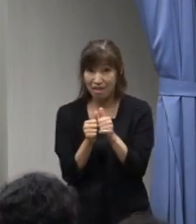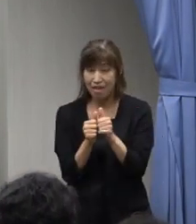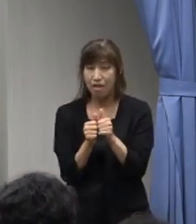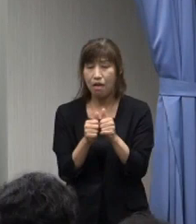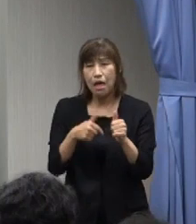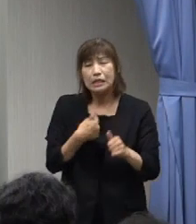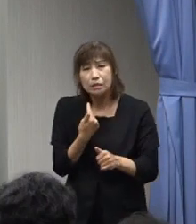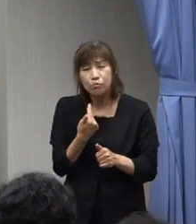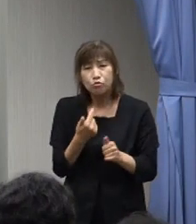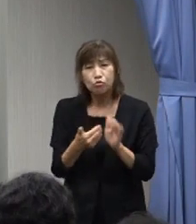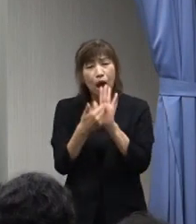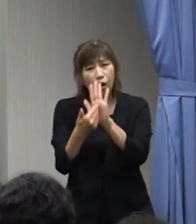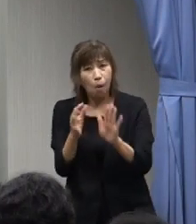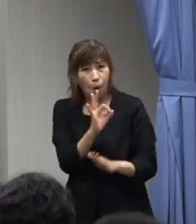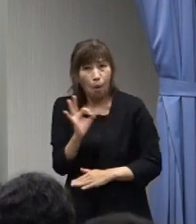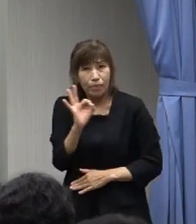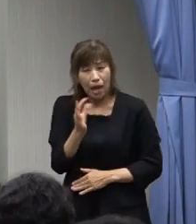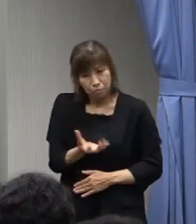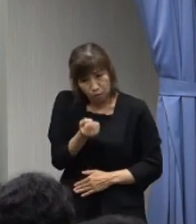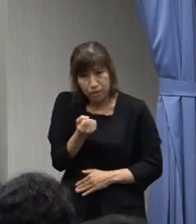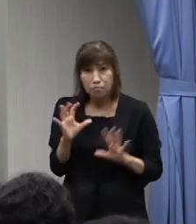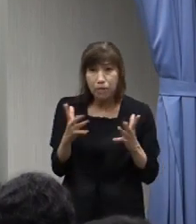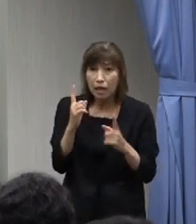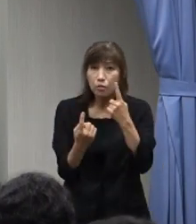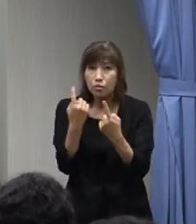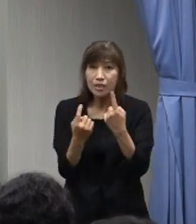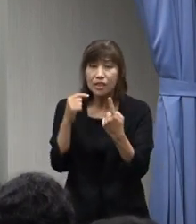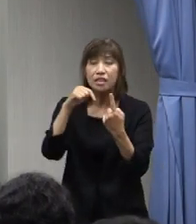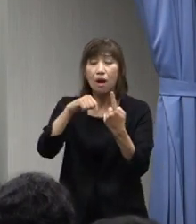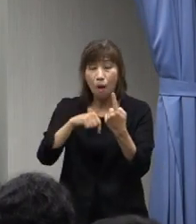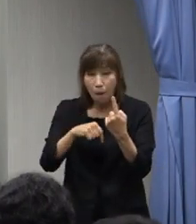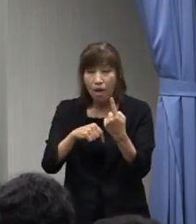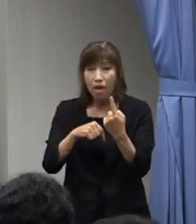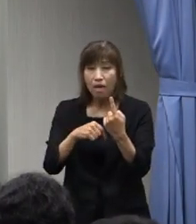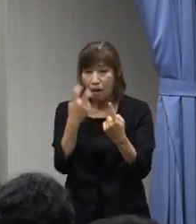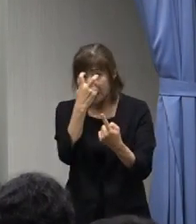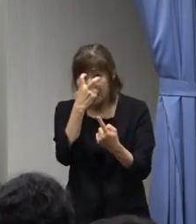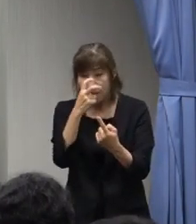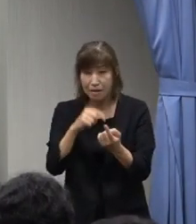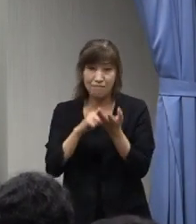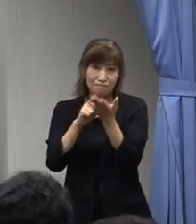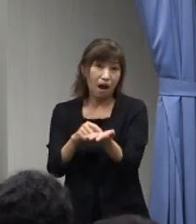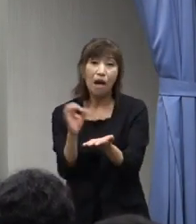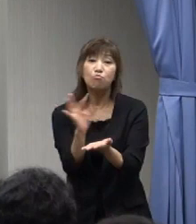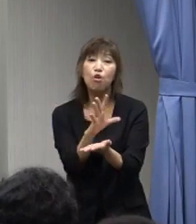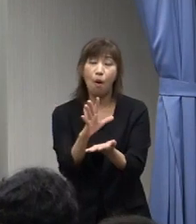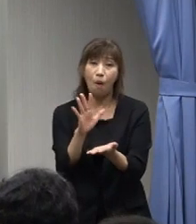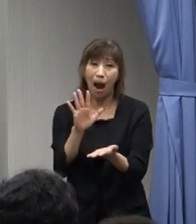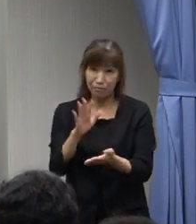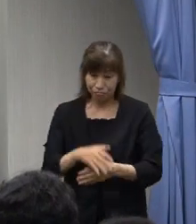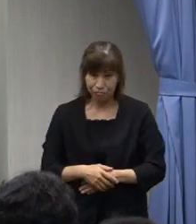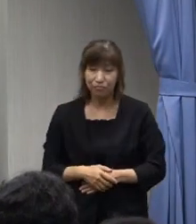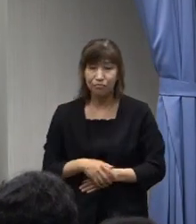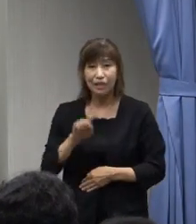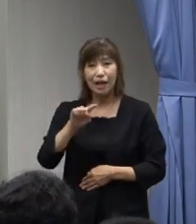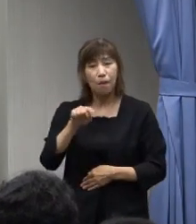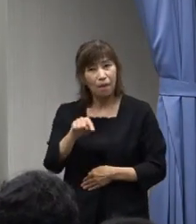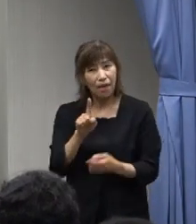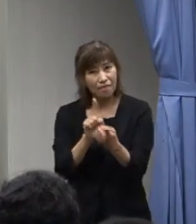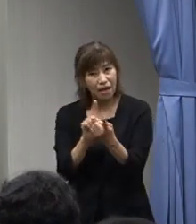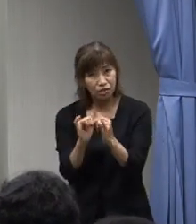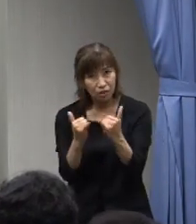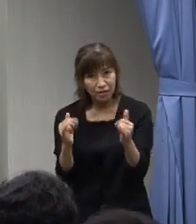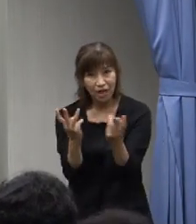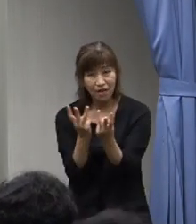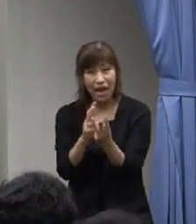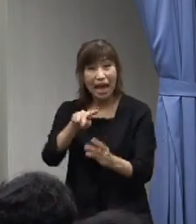ですかないんですかということの抗体検査、これを無料で受診することができます。 で、この間、対象者は100万人、大阪府内